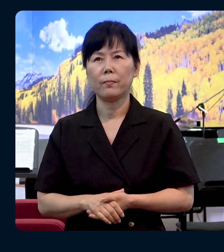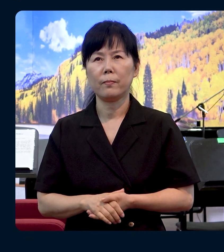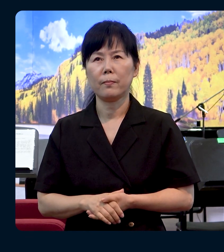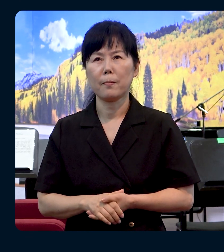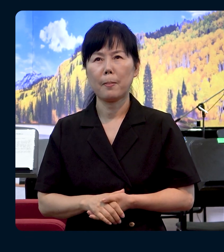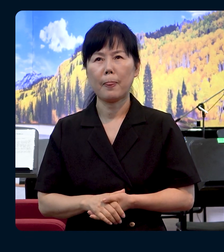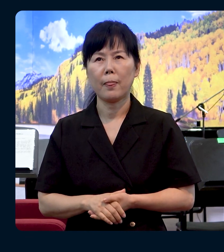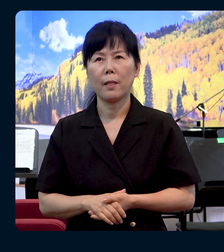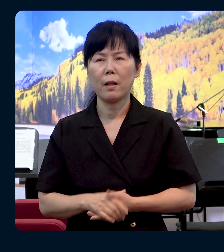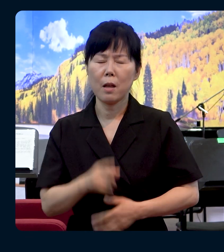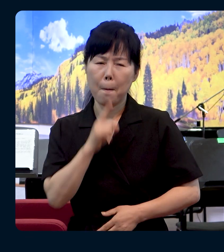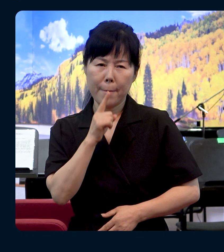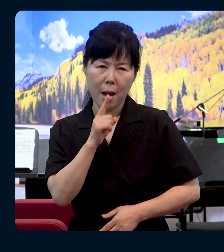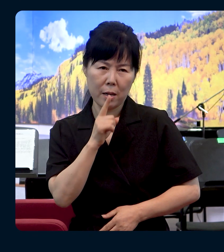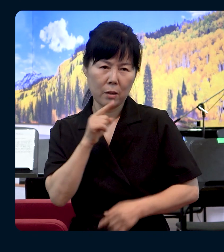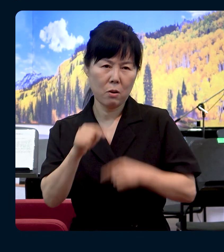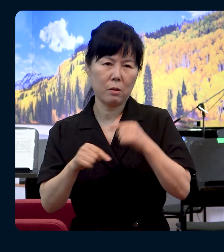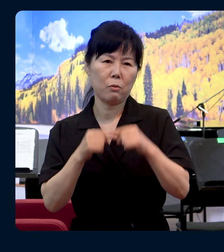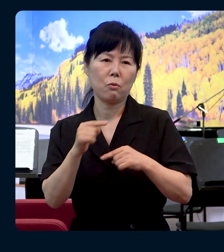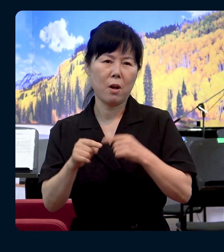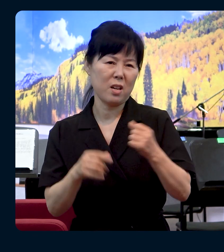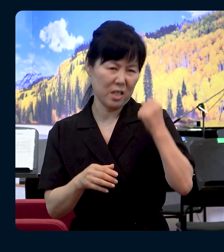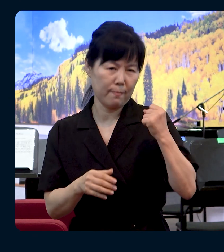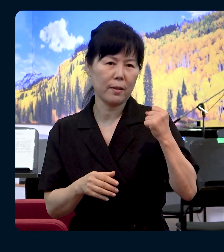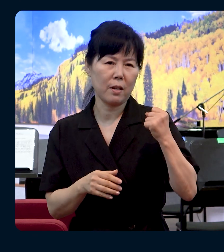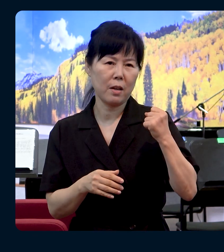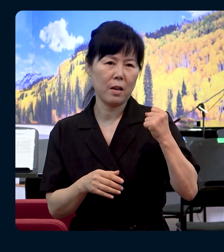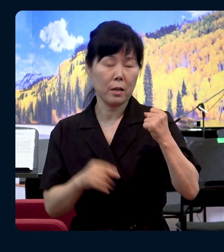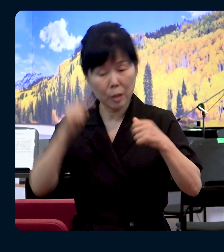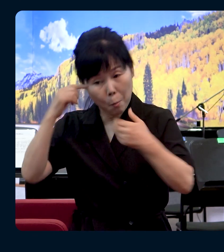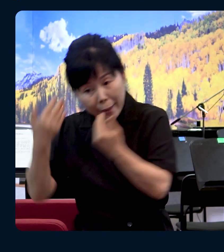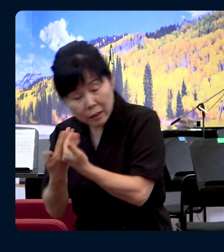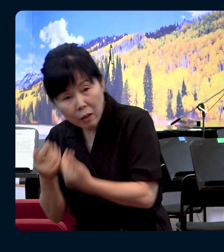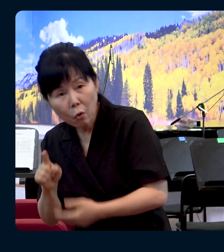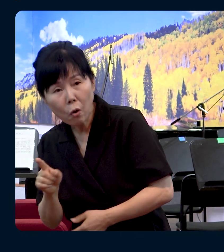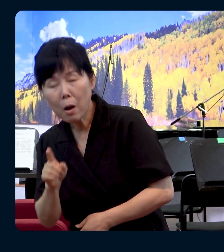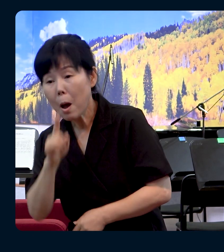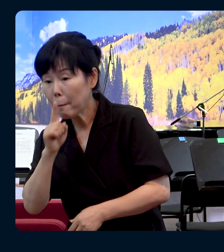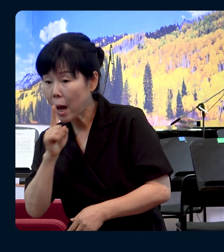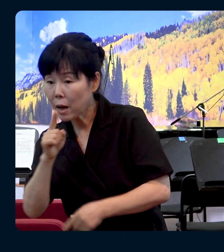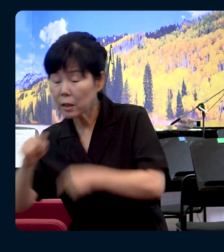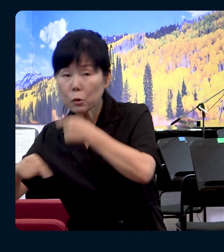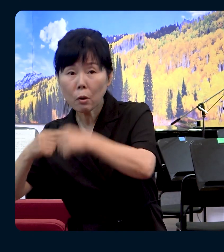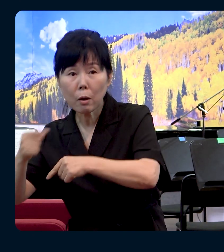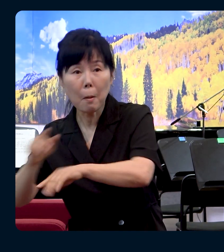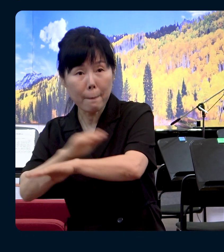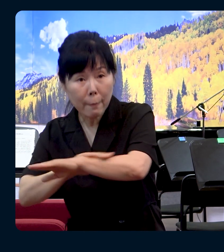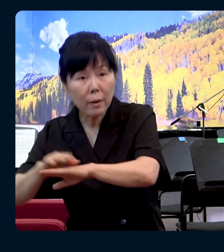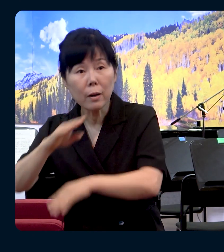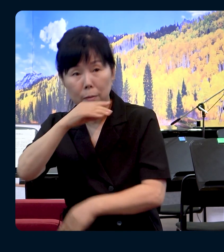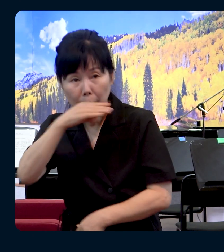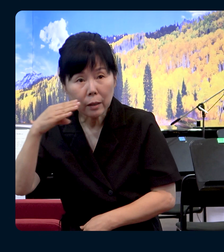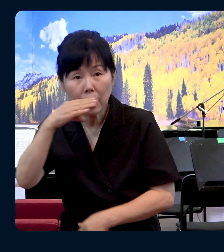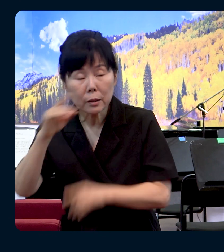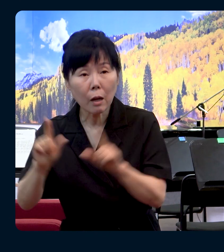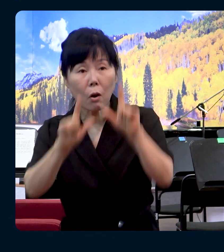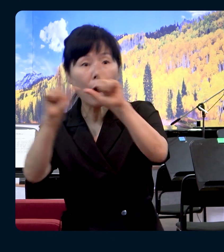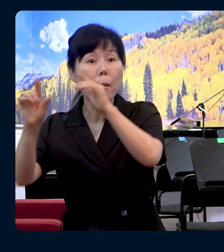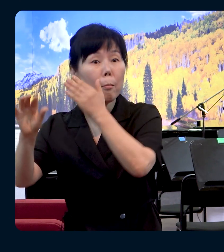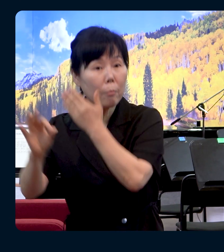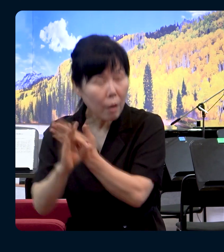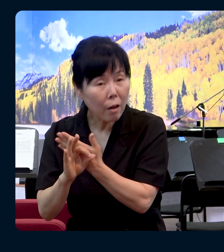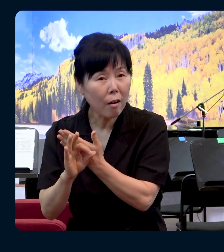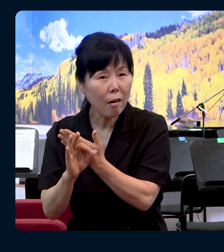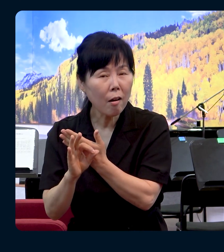이게 바로 말이라고 하는 거예요. 하지만 반대로 이 말을 정말 잘 사용하면요,